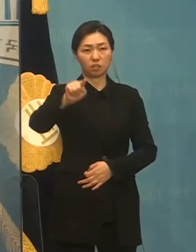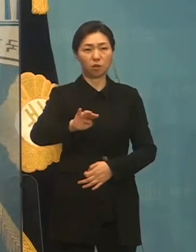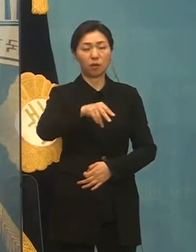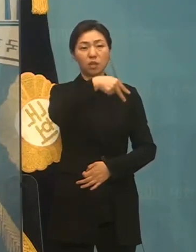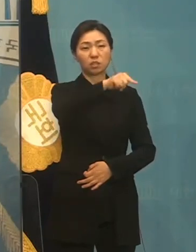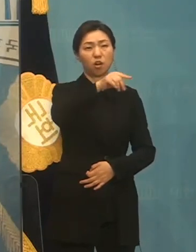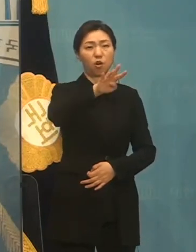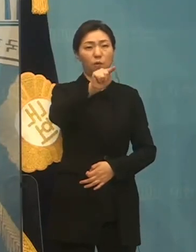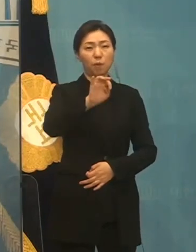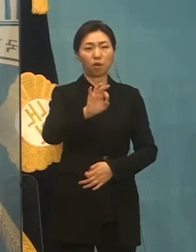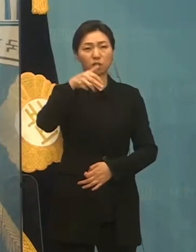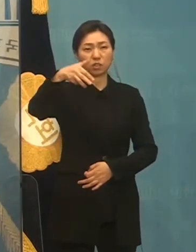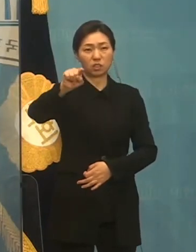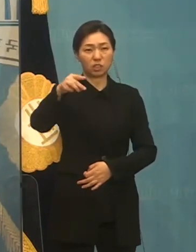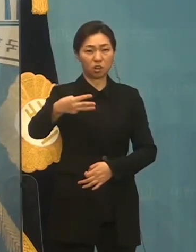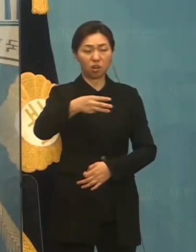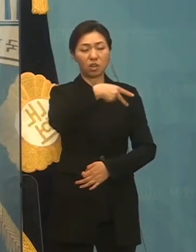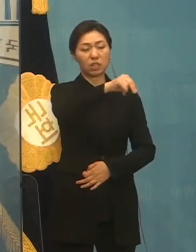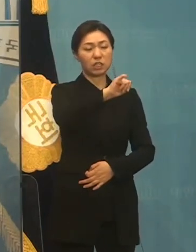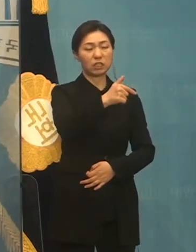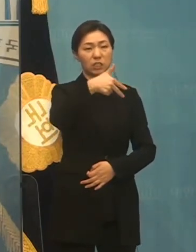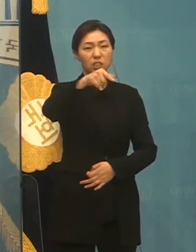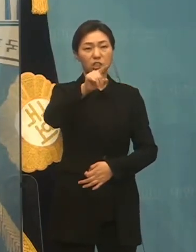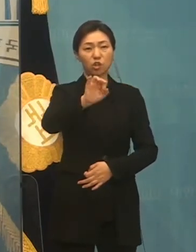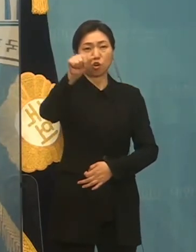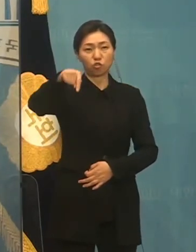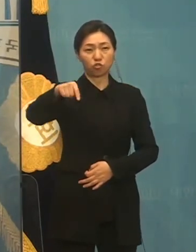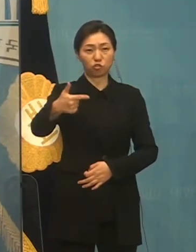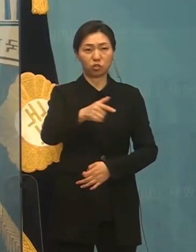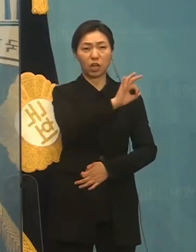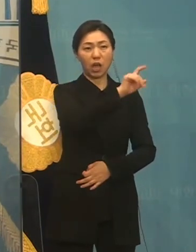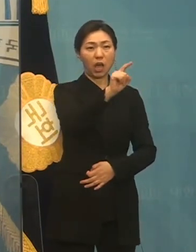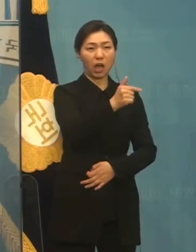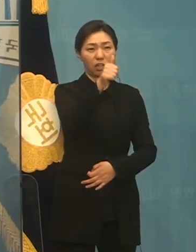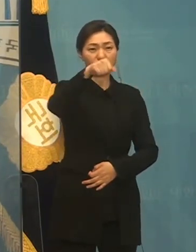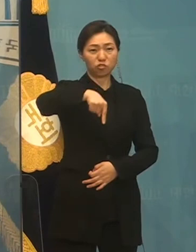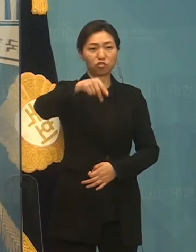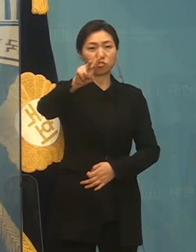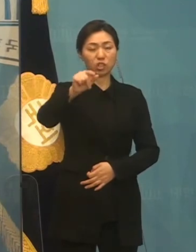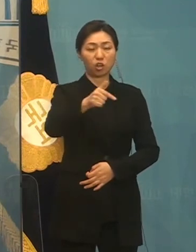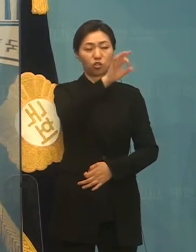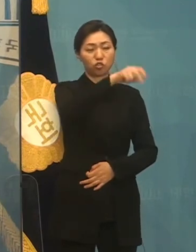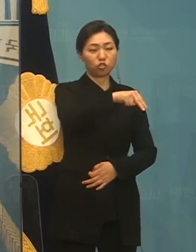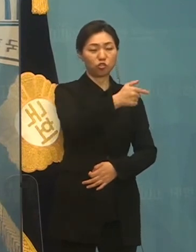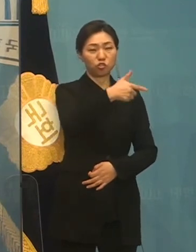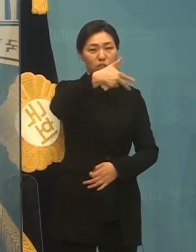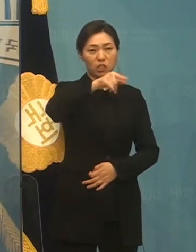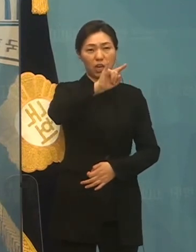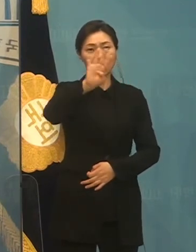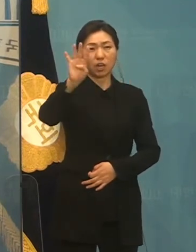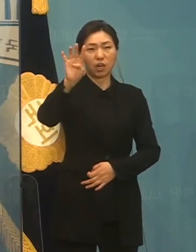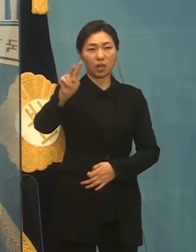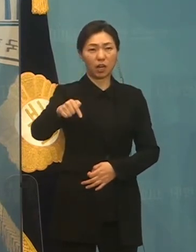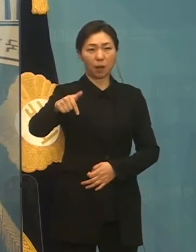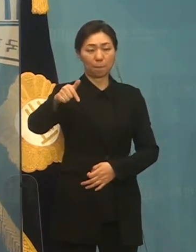소병철, 신영대, 신정훈, 안호영, 윤재갑,